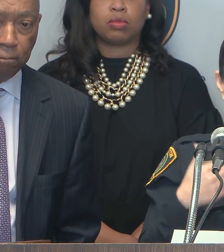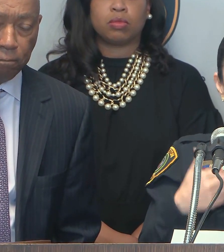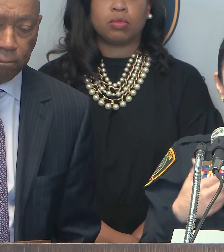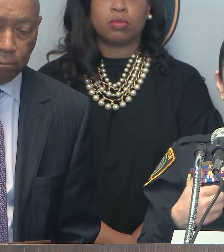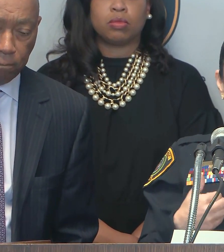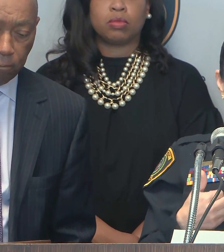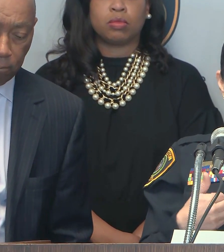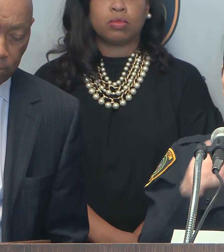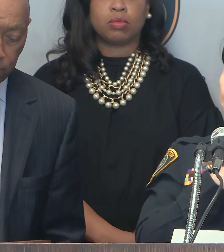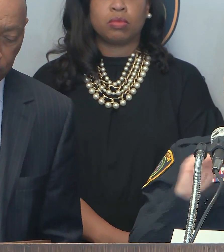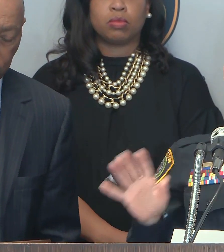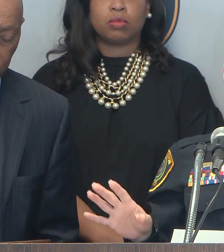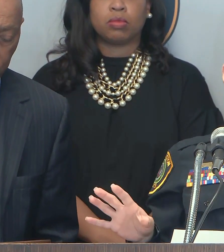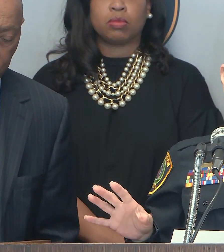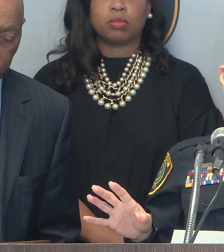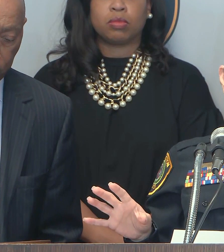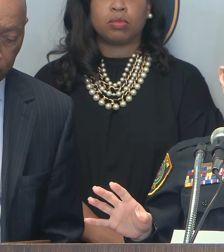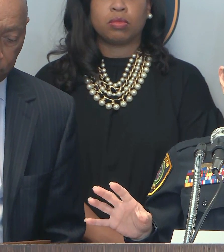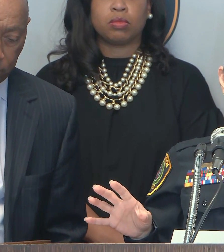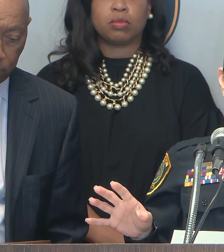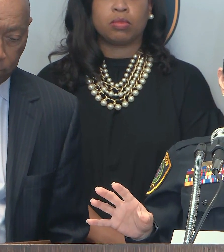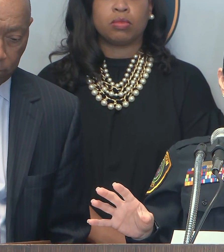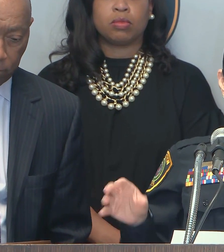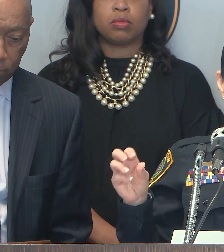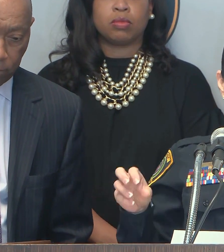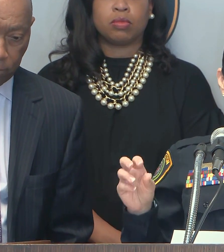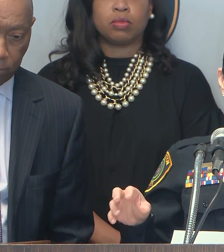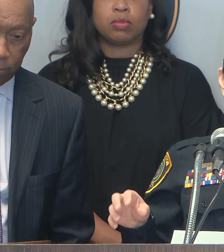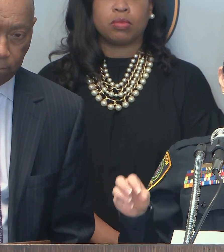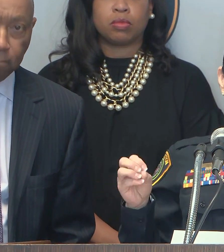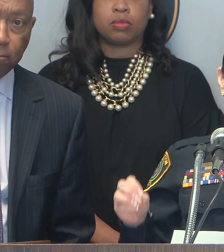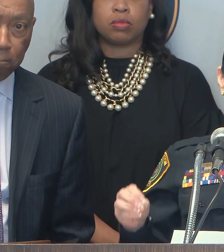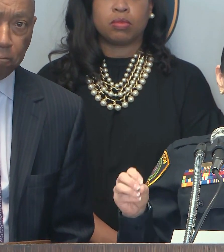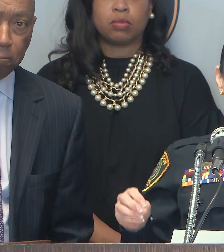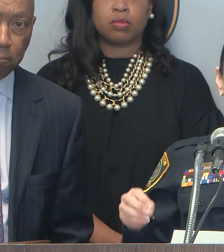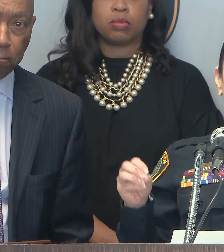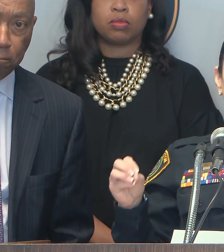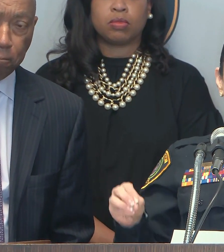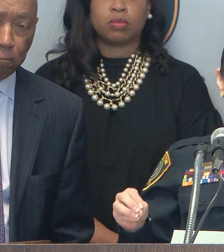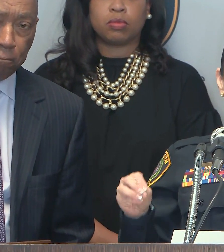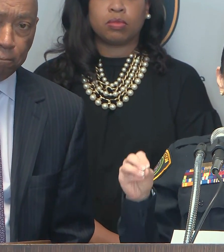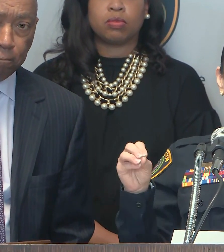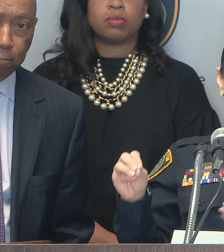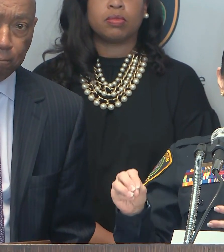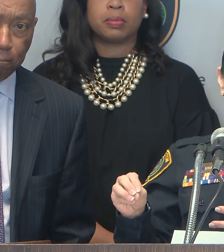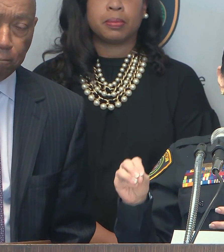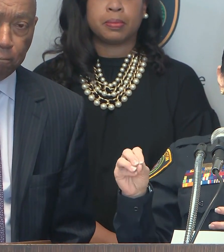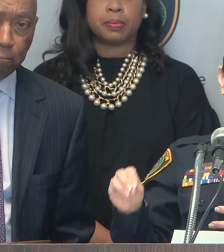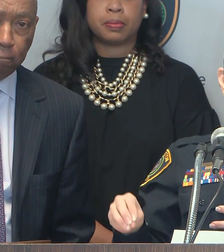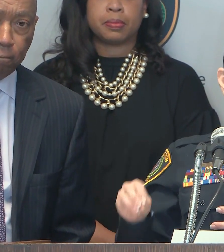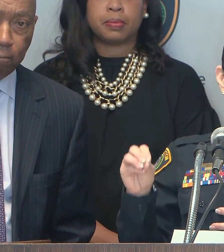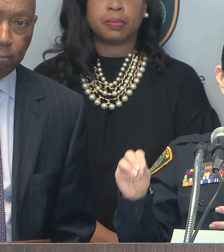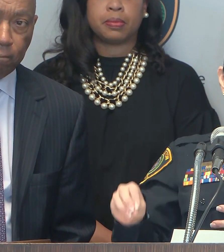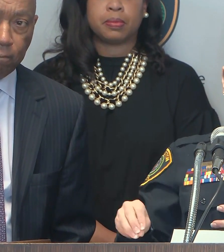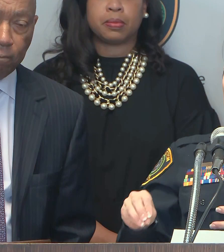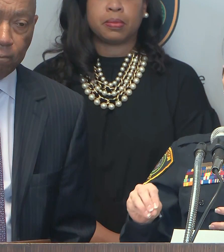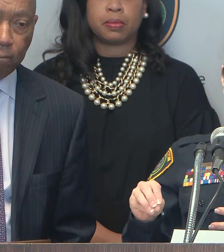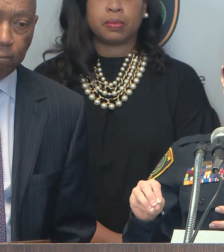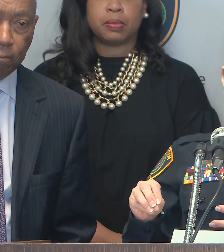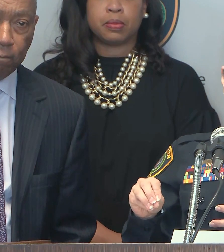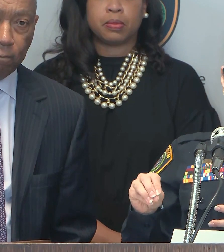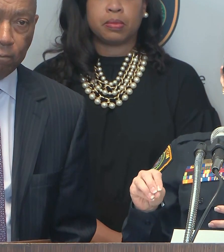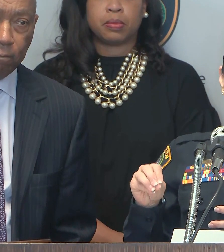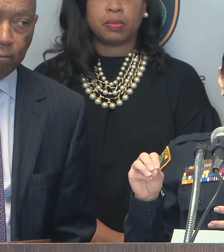marzo, no solamente para este marzo, para todos los días del año, que necesitamos estar juntos y seguros para tener nuestras familias, nuestros